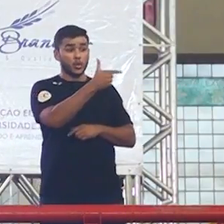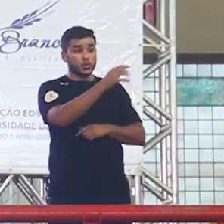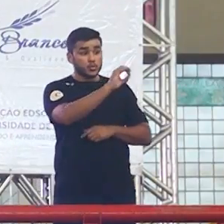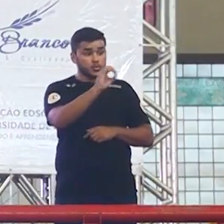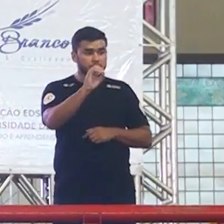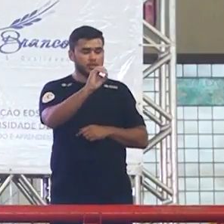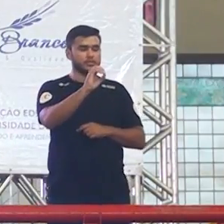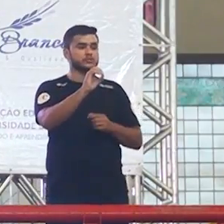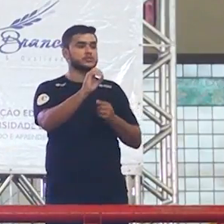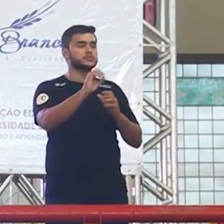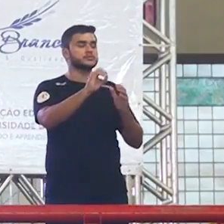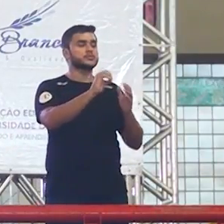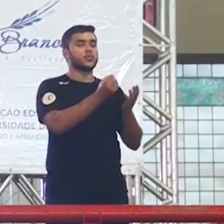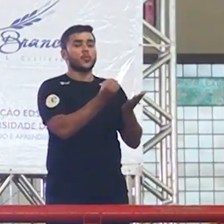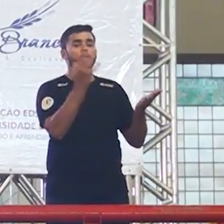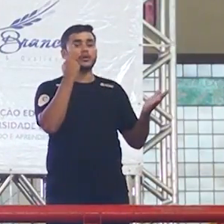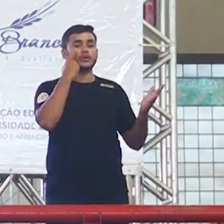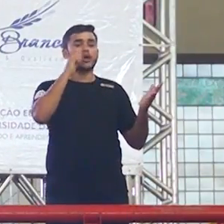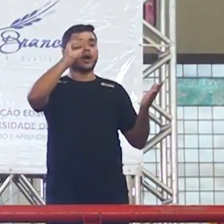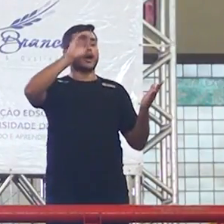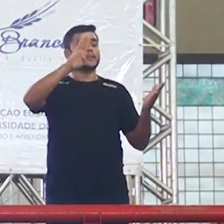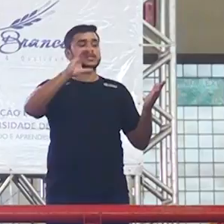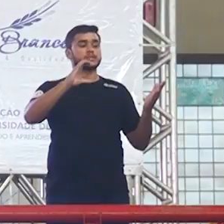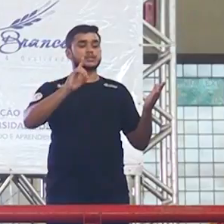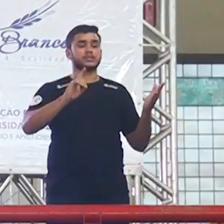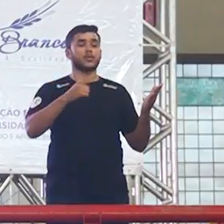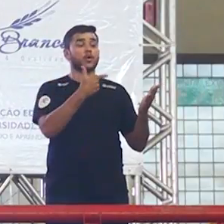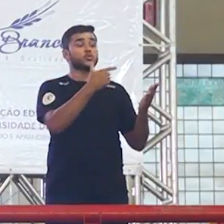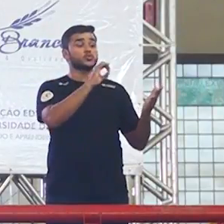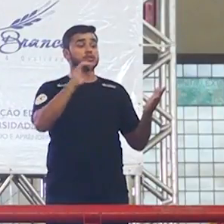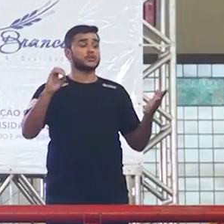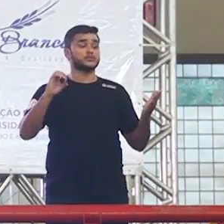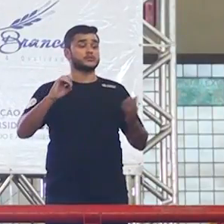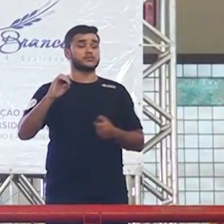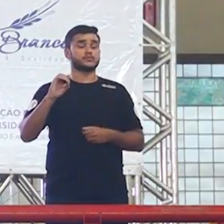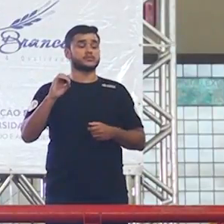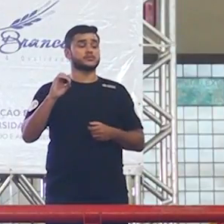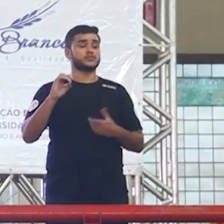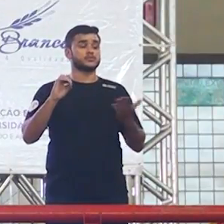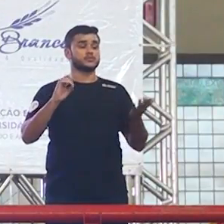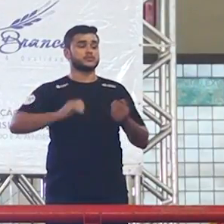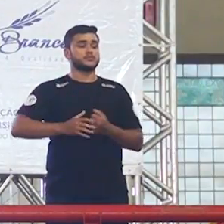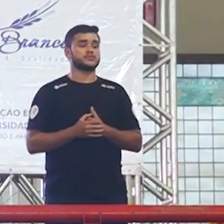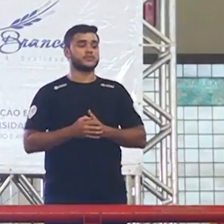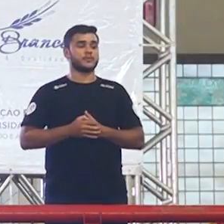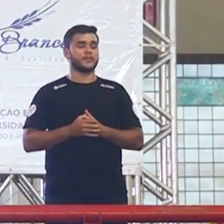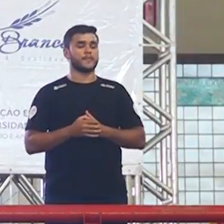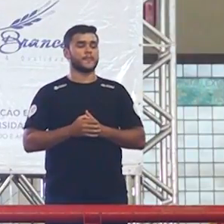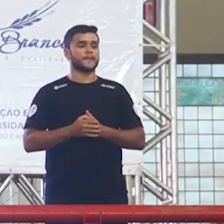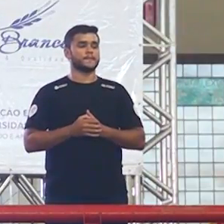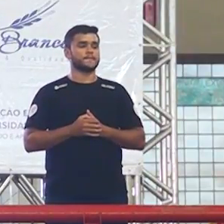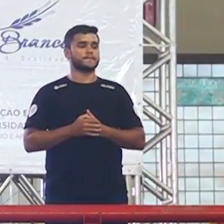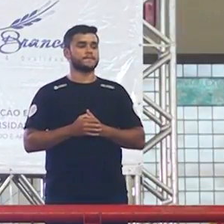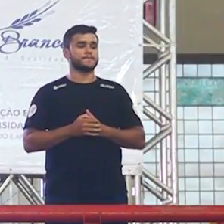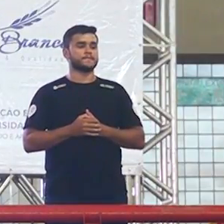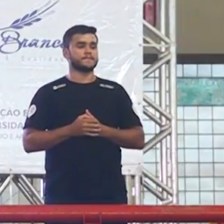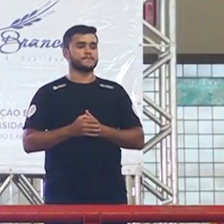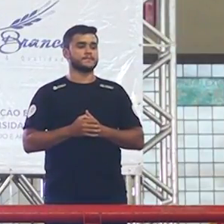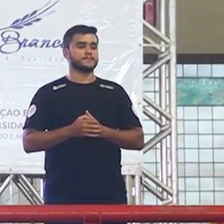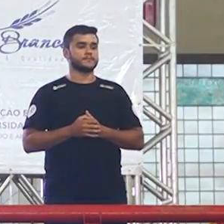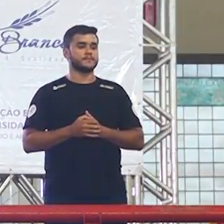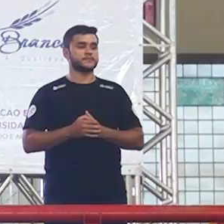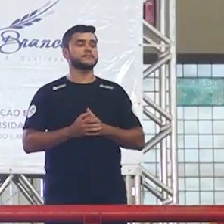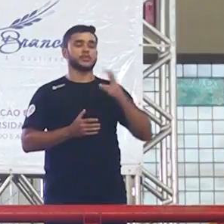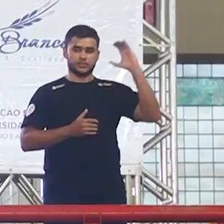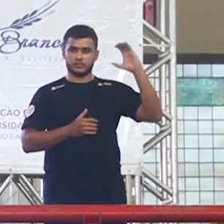amperes, 200 aparelhos. Qual o item aí? Qual é do 200 aparelhos? Qual o item aí do 200 aparelhos?